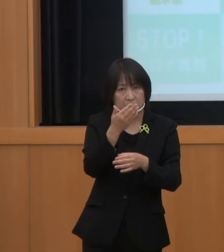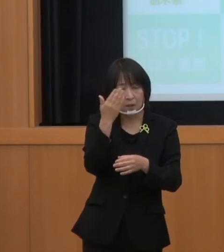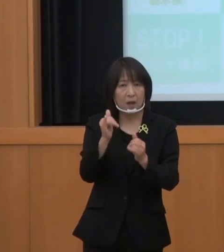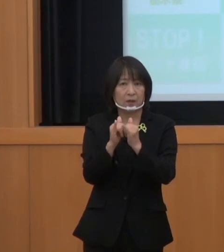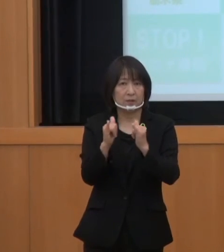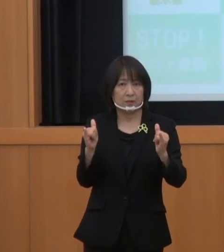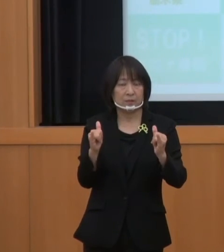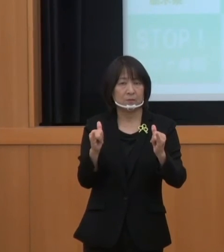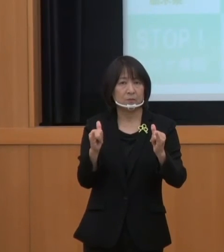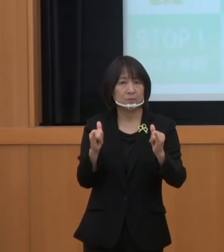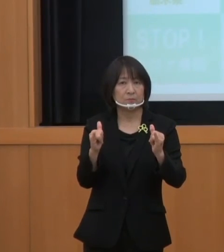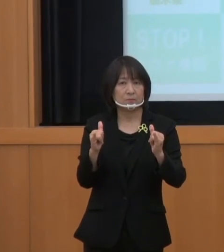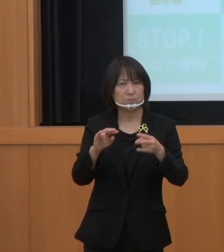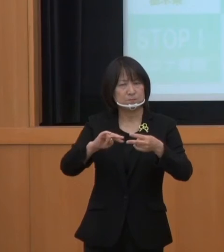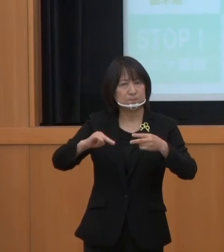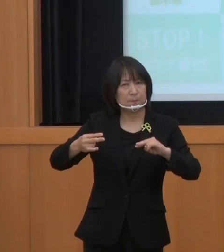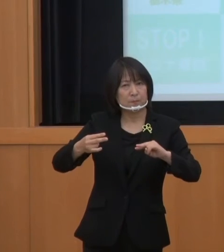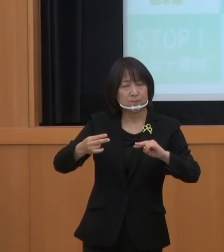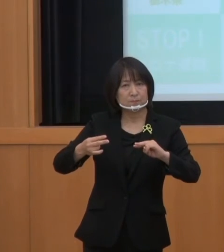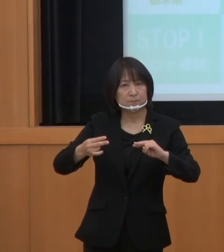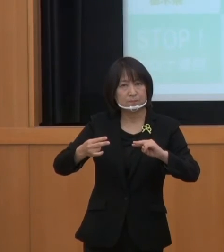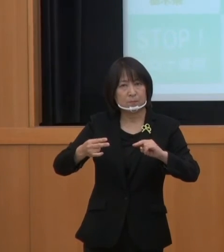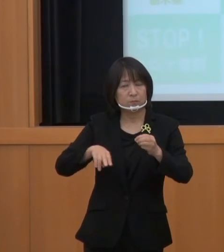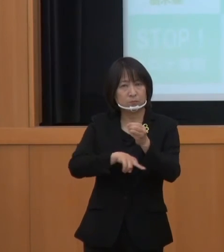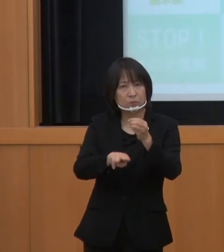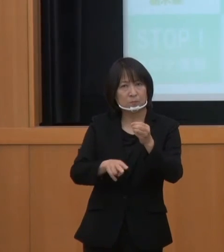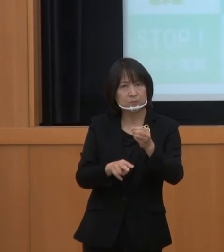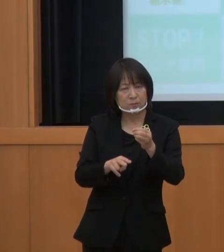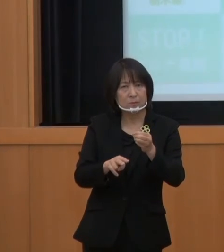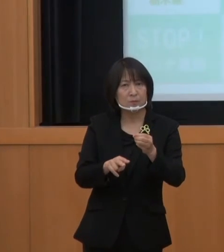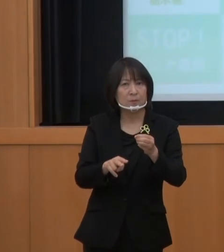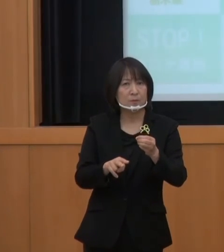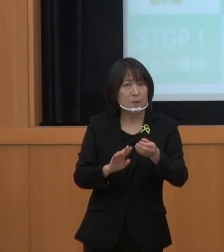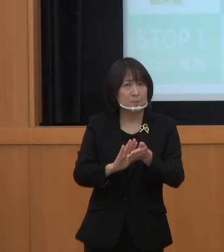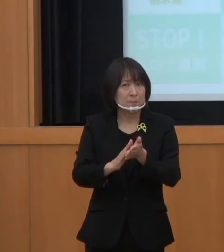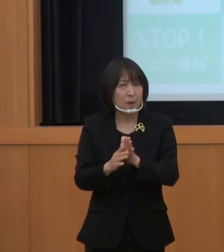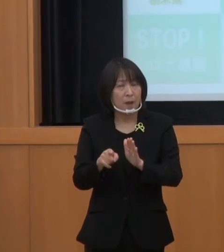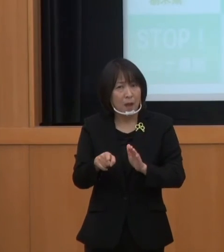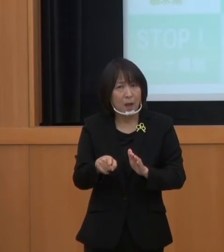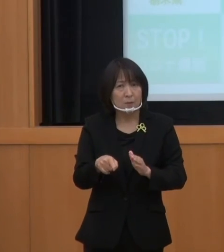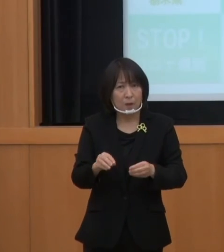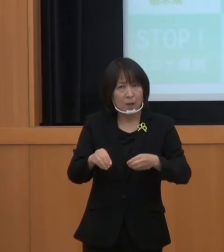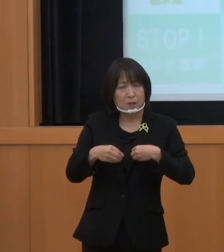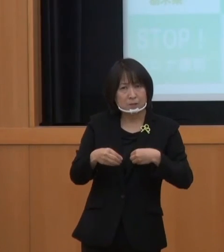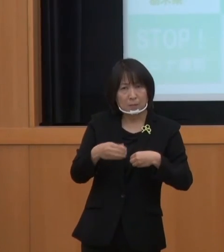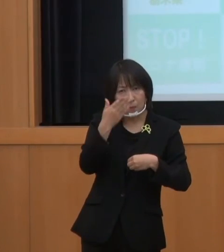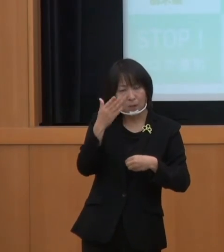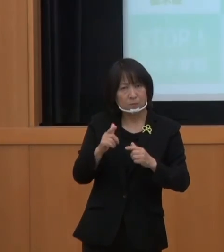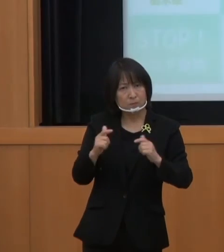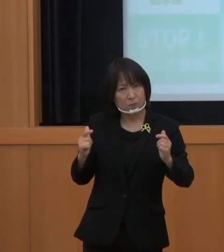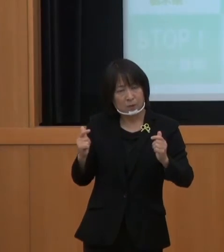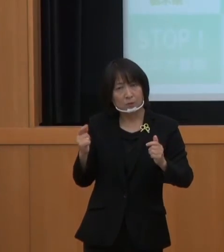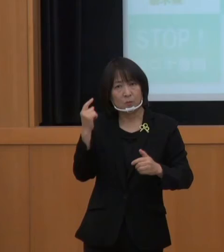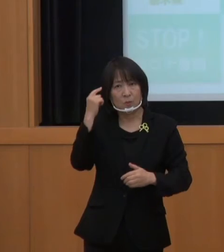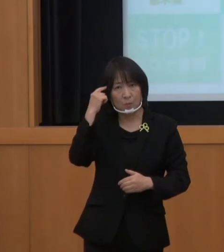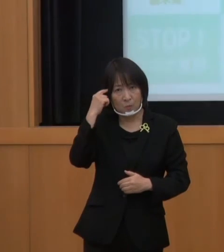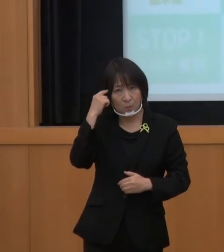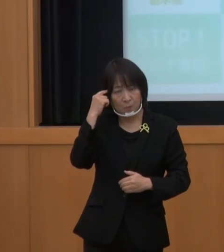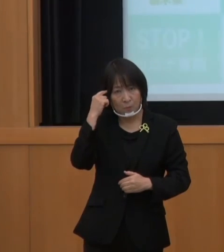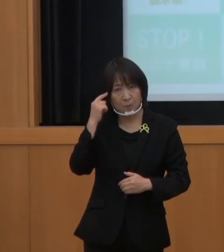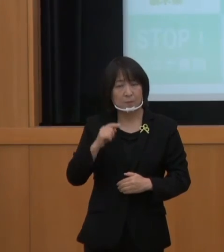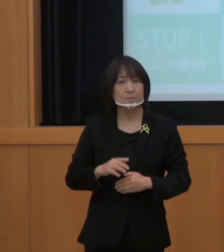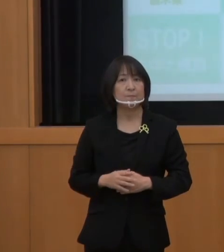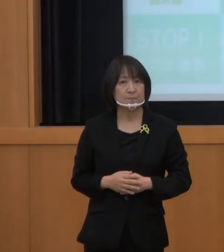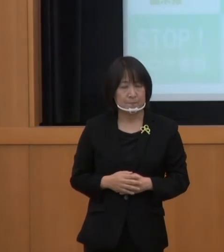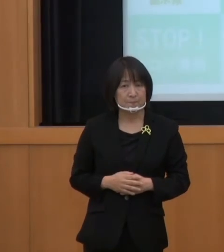者が多数見られたと思うんですけれども、こちらクラスターになるようなものなのかどうか、今後認定されるようなものなのか